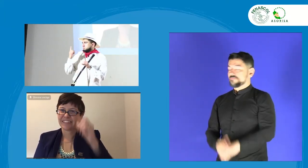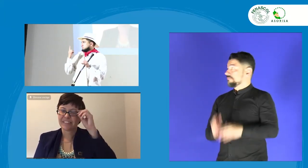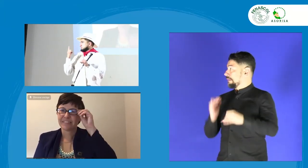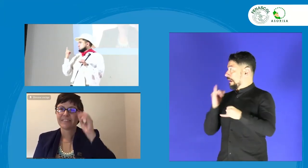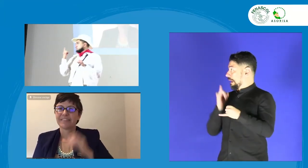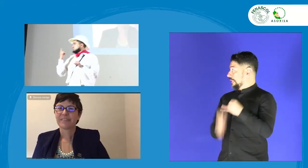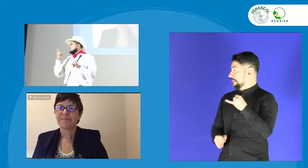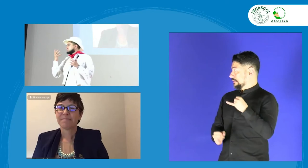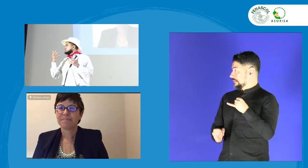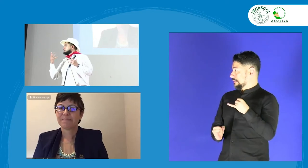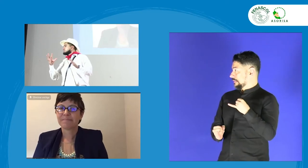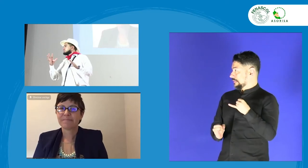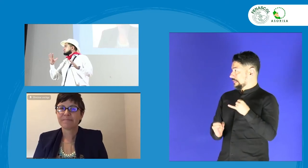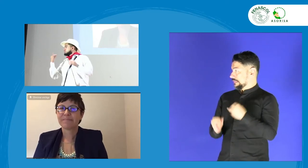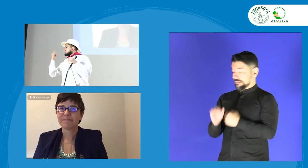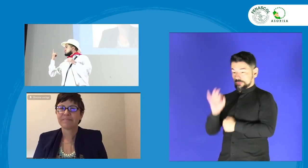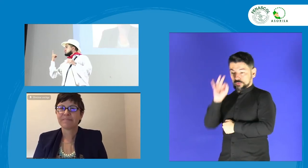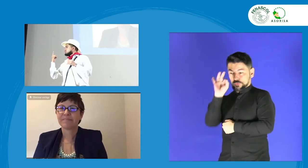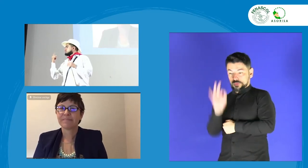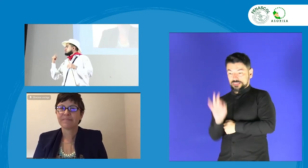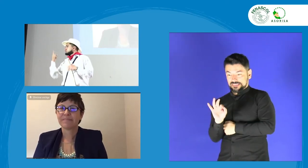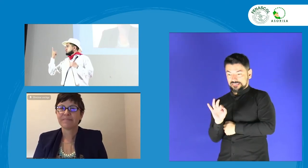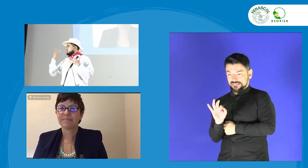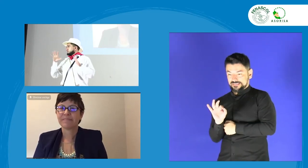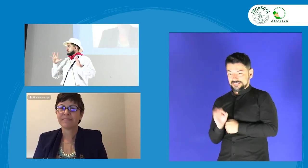Bueno, tenemos la última pregunta, ¿verdad?